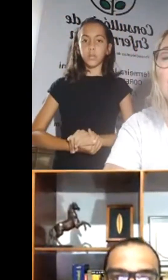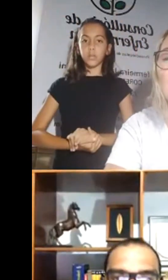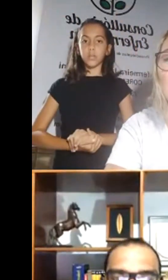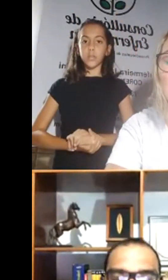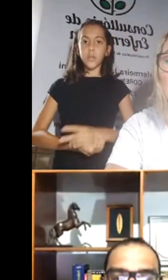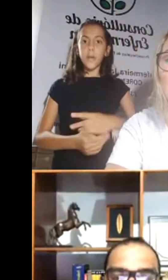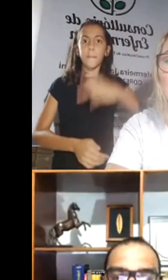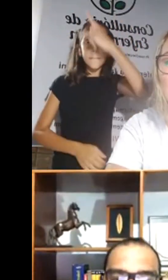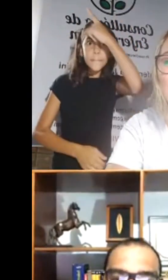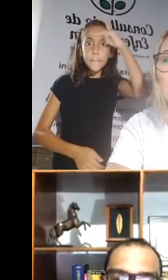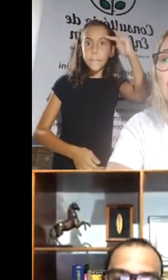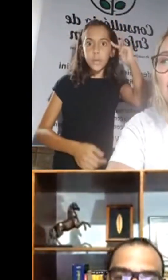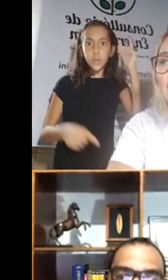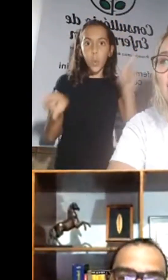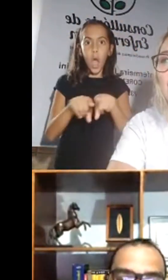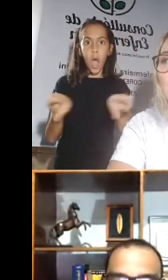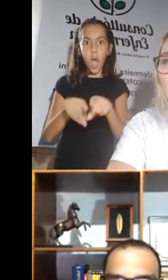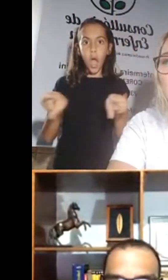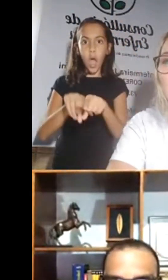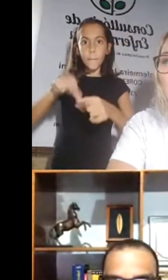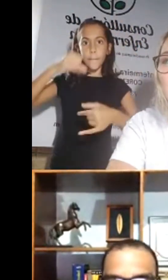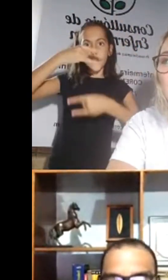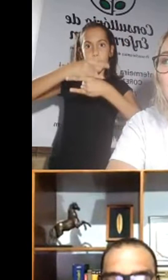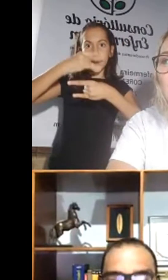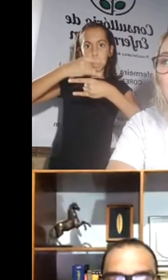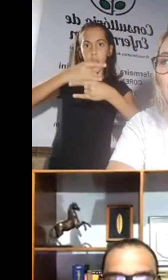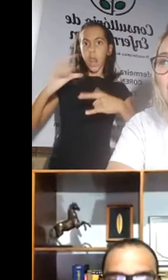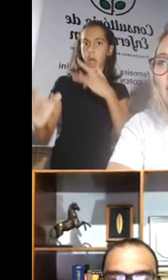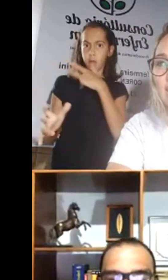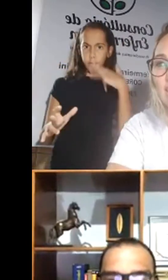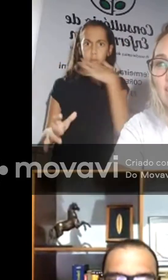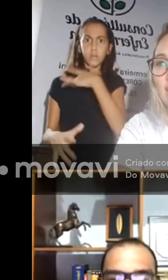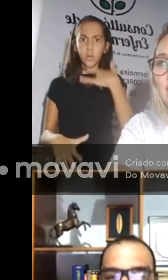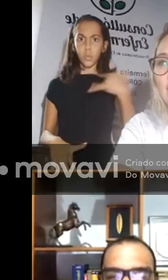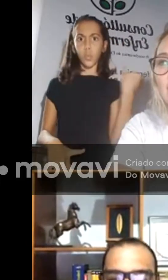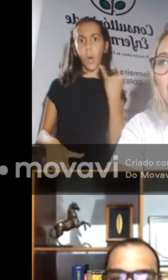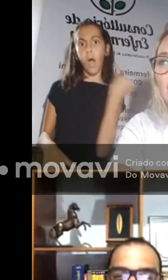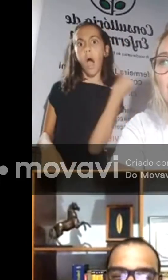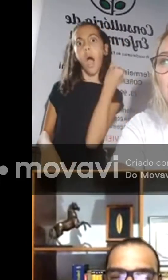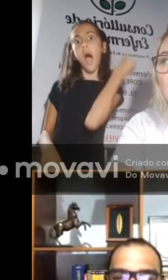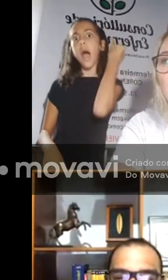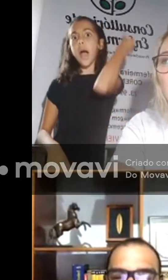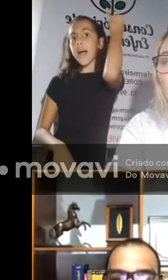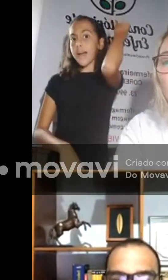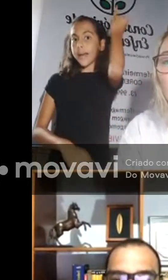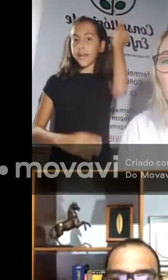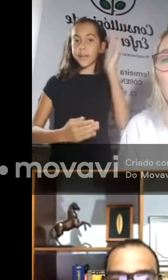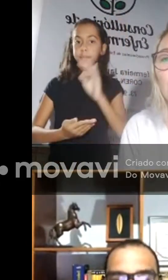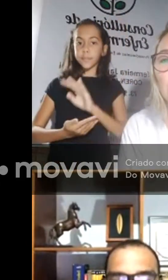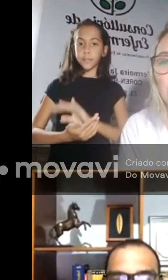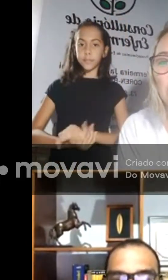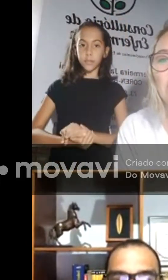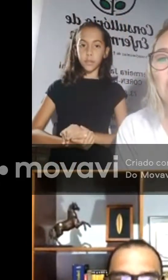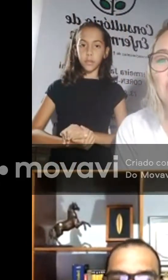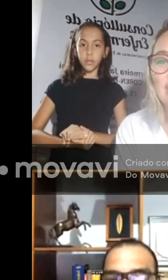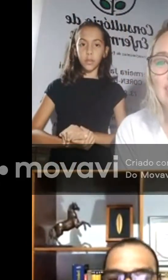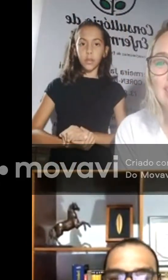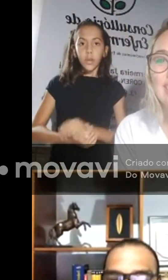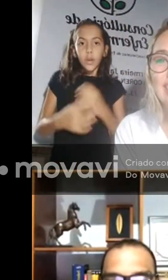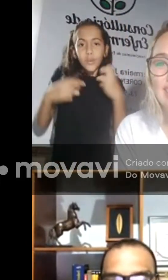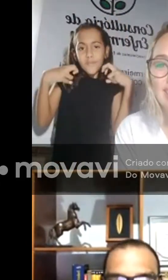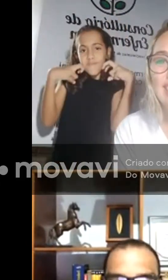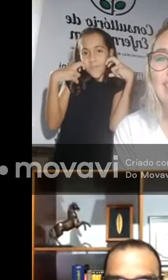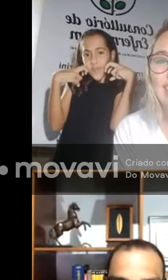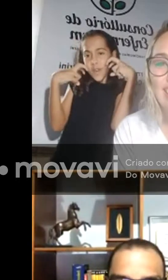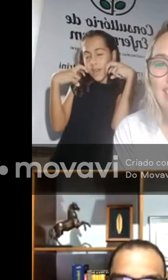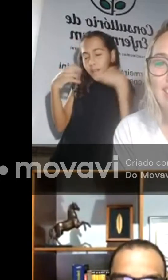de vocês aí, que eu acompanhei desde o início o trabalho de vocês. Começou você com um pouco de receio aí de estar fazendo esse trabalho, com